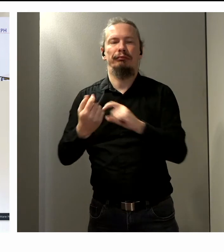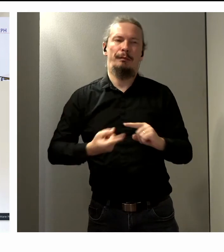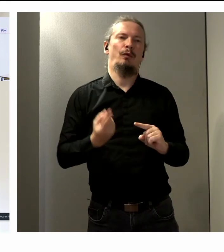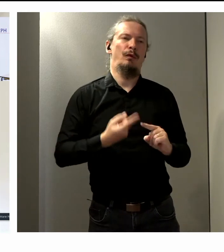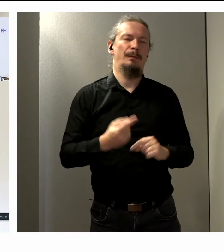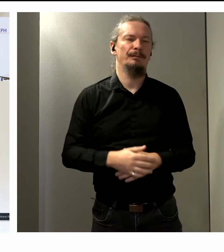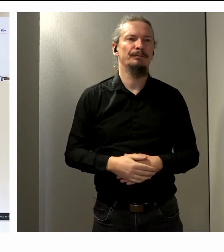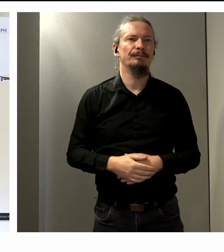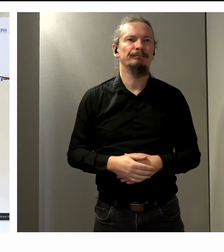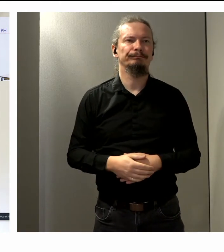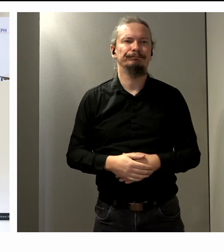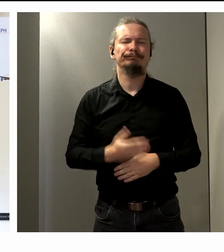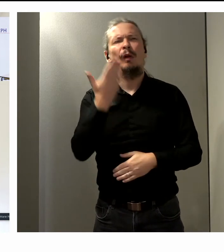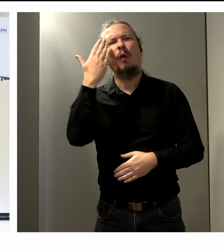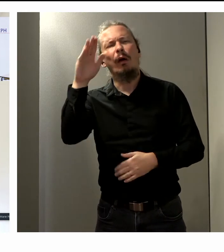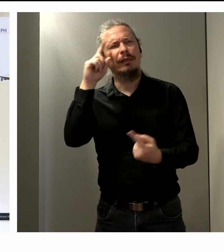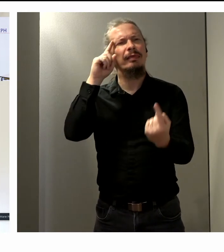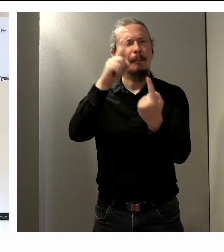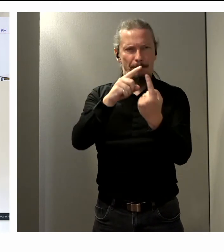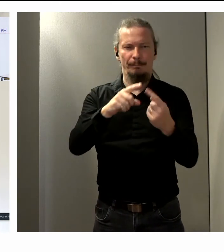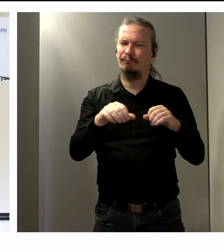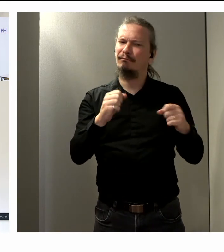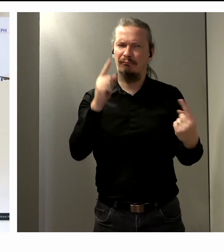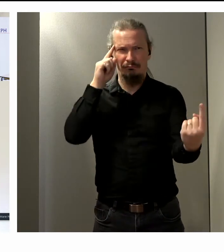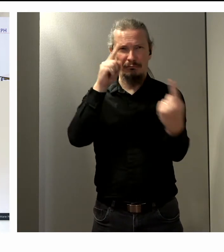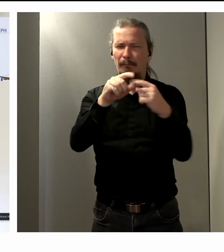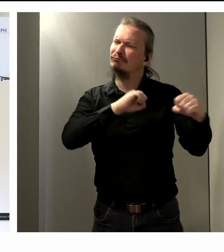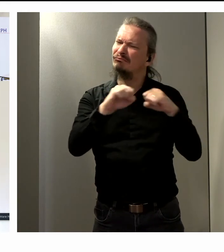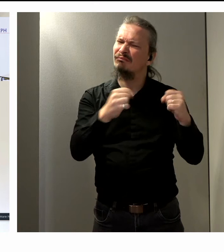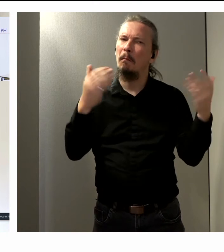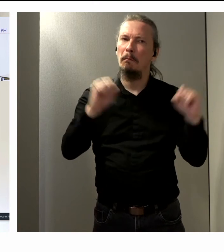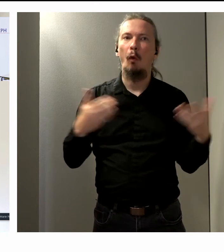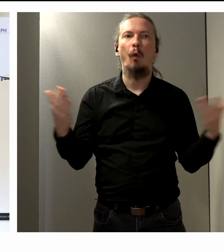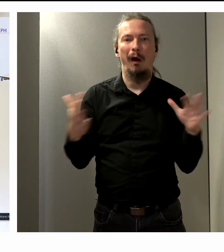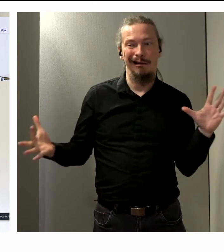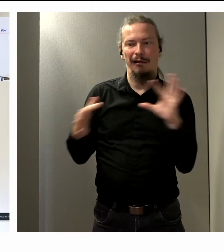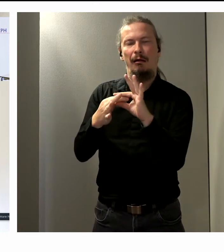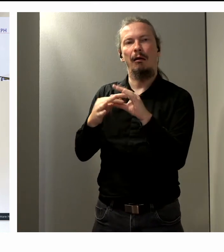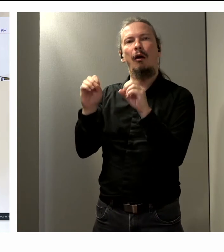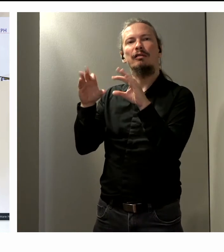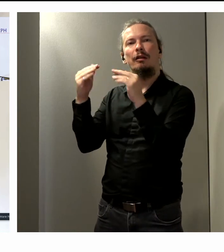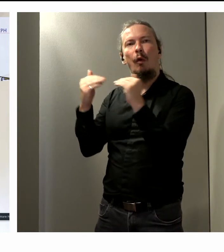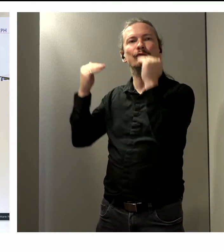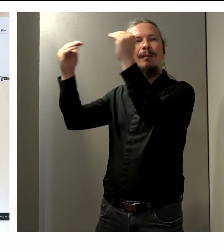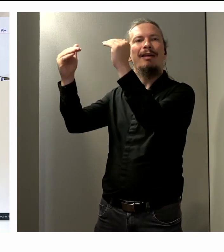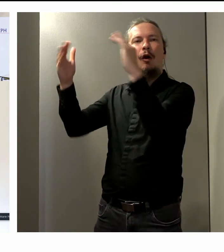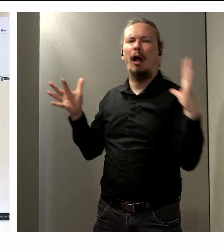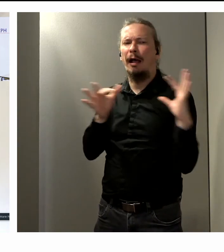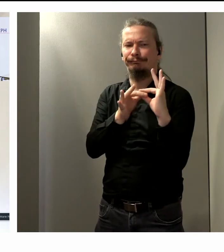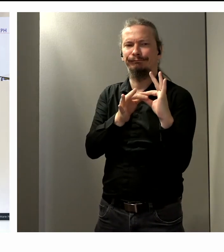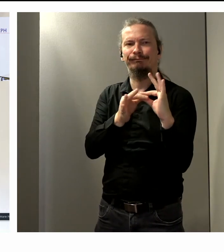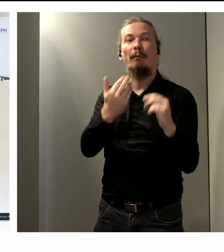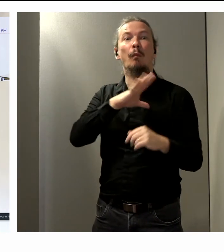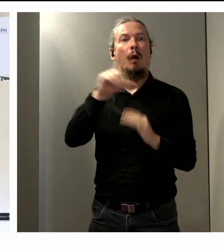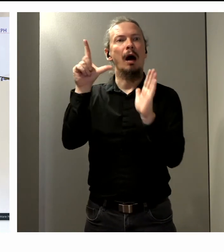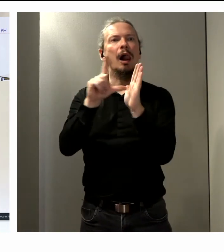chose sur lesquelles les collectivités territoriales peuvent agir avec leurs partenaires de l'enseignement supérieur et qui est permise notamment par